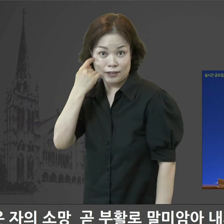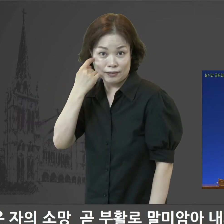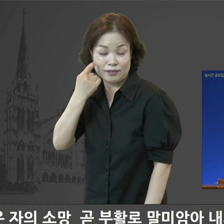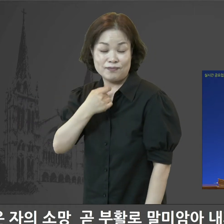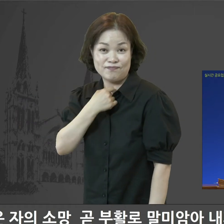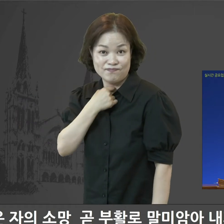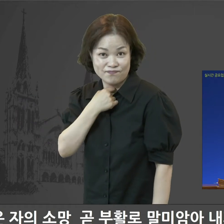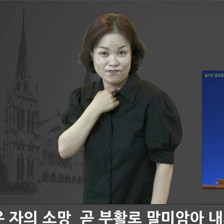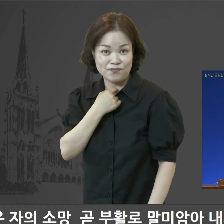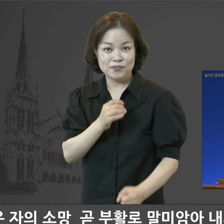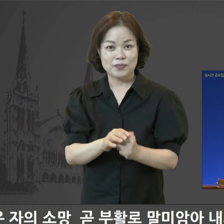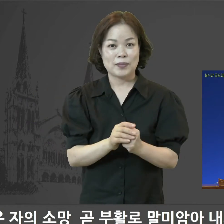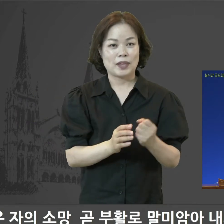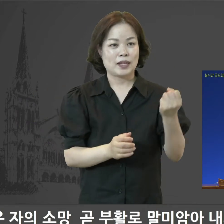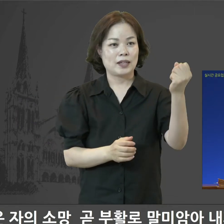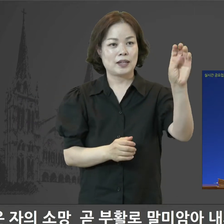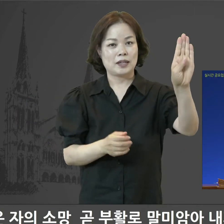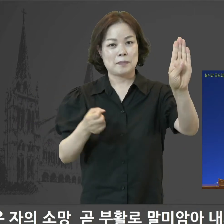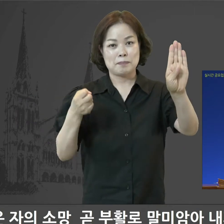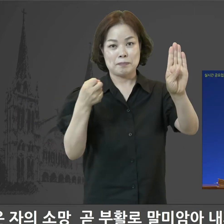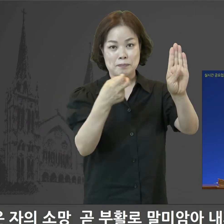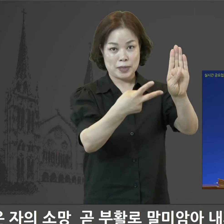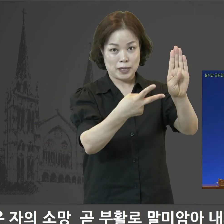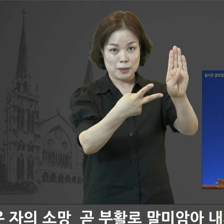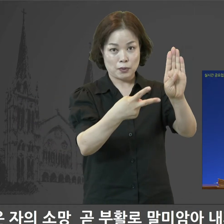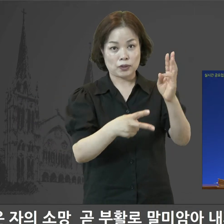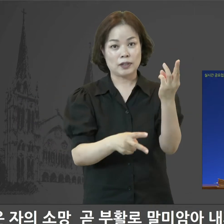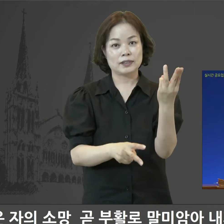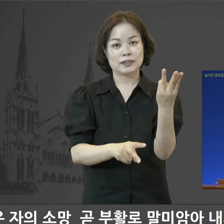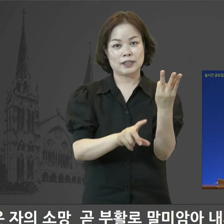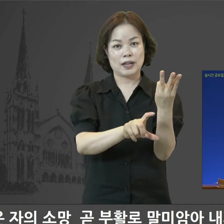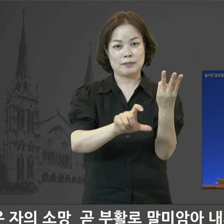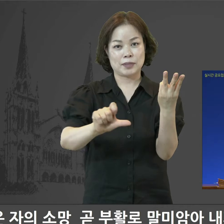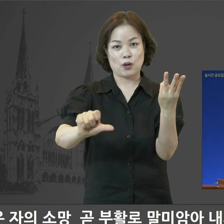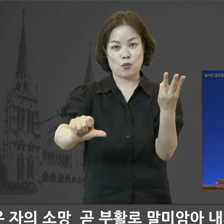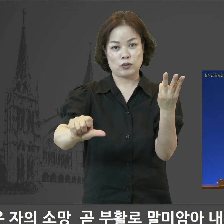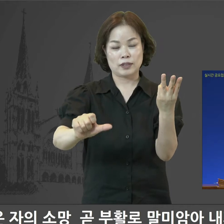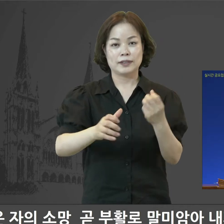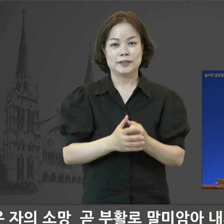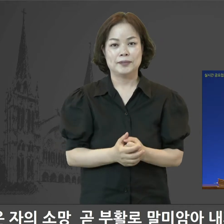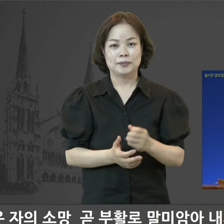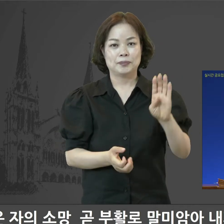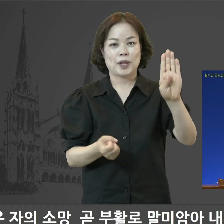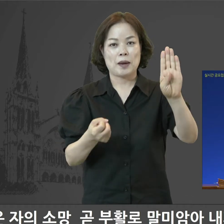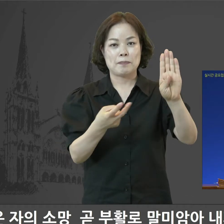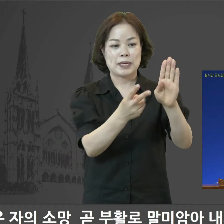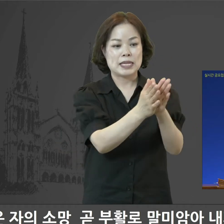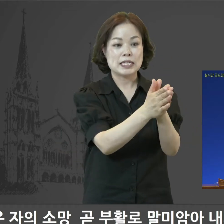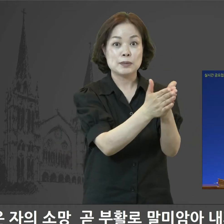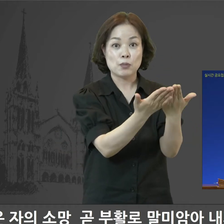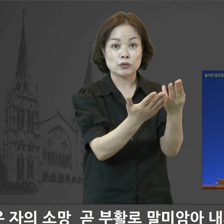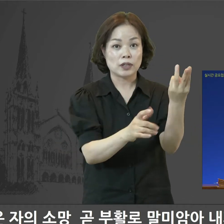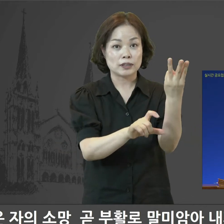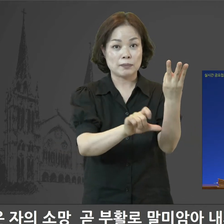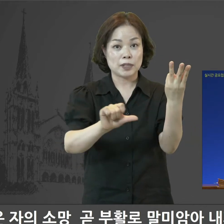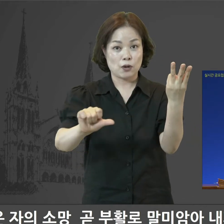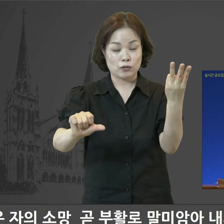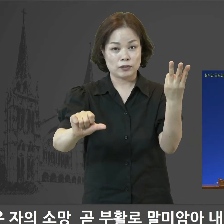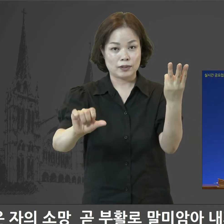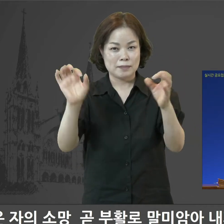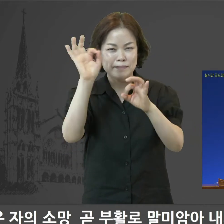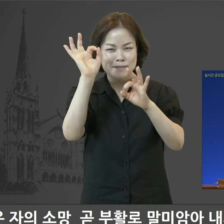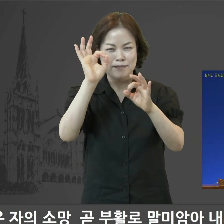싶으시면 빌립보서 3장 5절로 가보십시다. 빌립보서 3장 5절로 이동해 보시면, 빨리빨리 좀 이동해